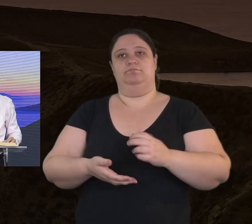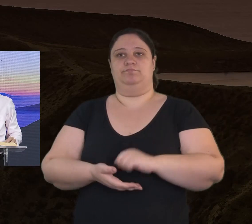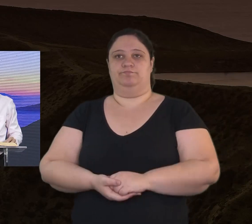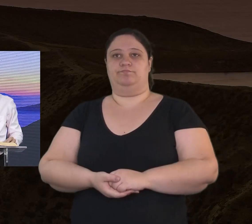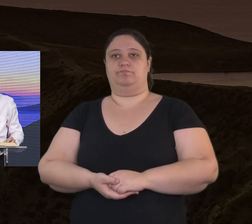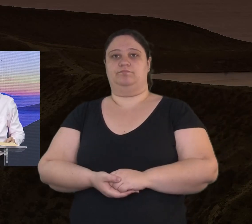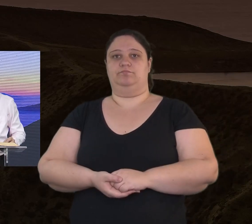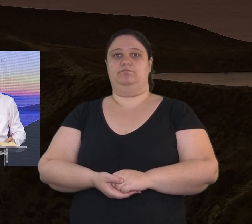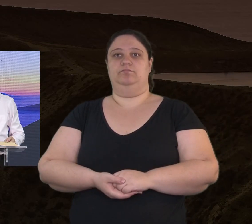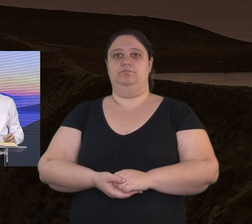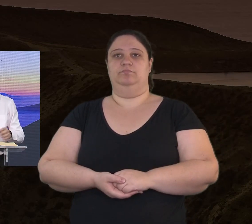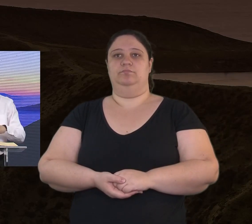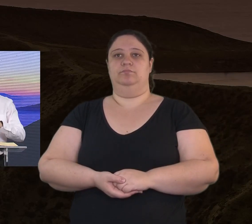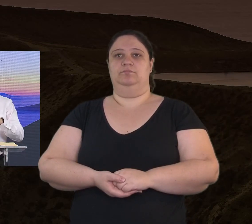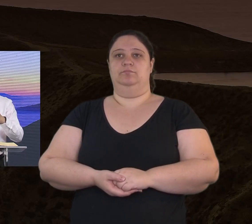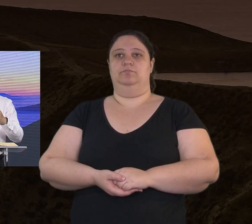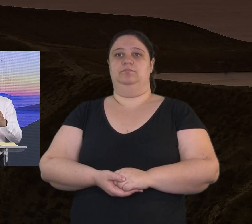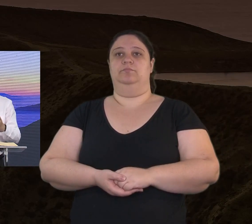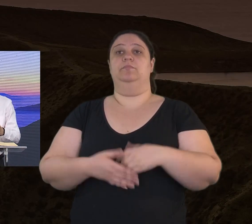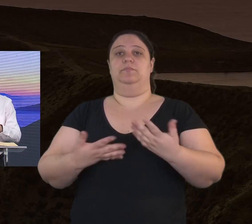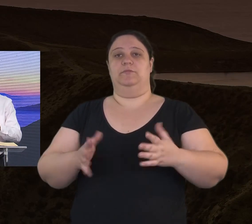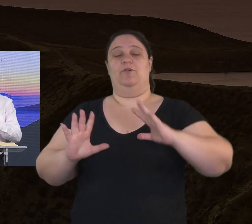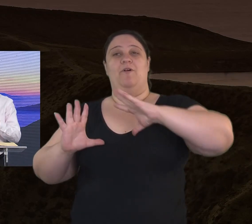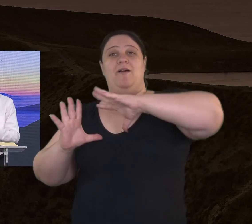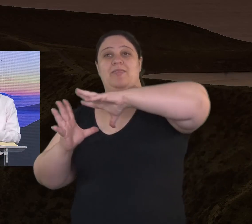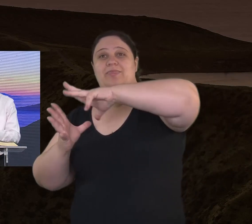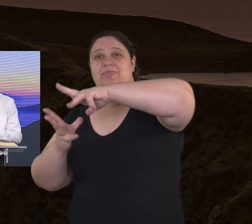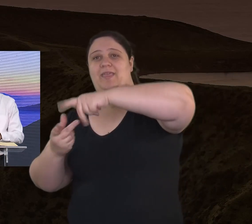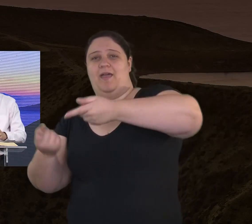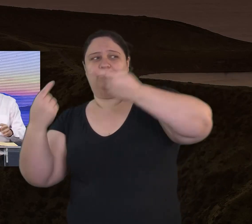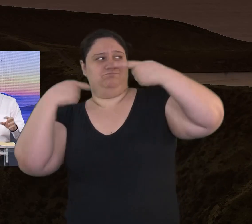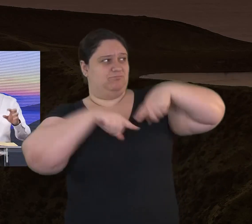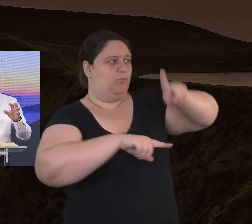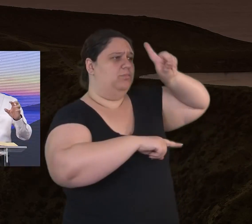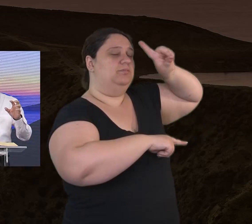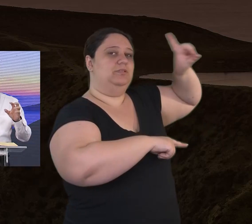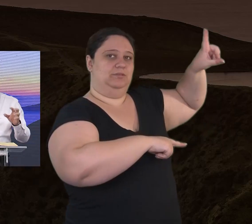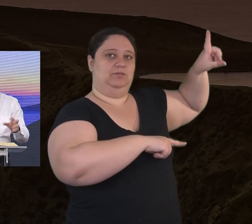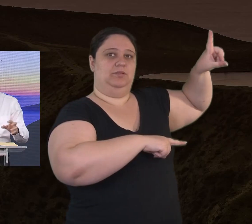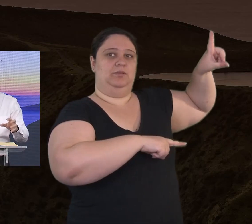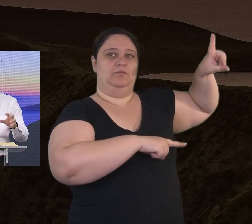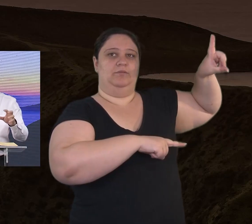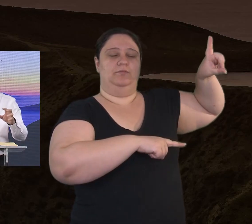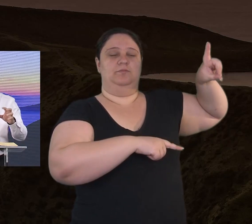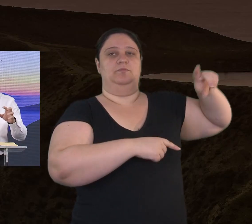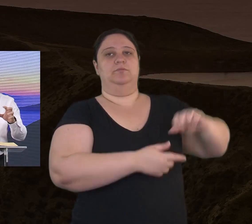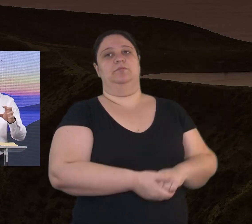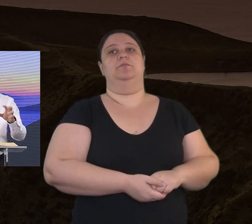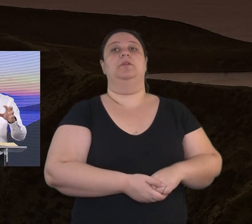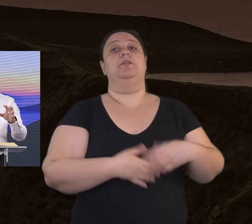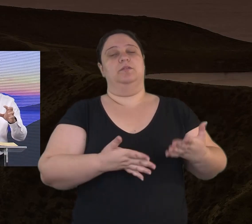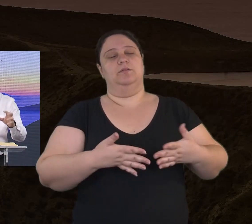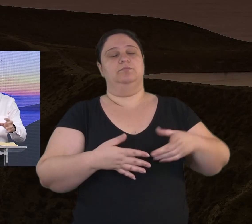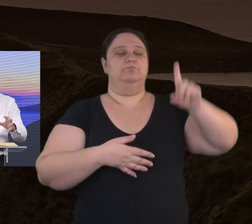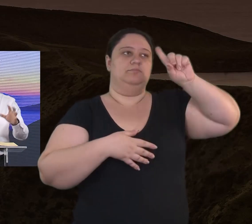sistema solar. E a Terra se rebelou, e Deus então, né,